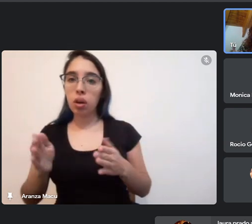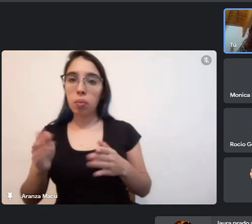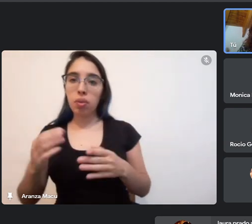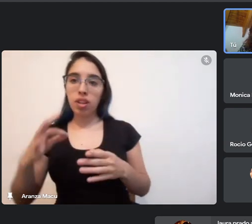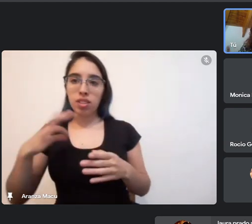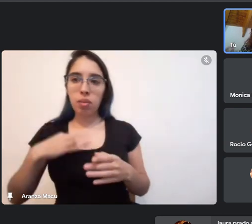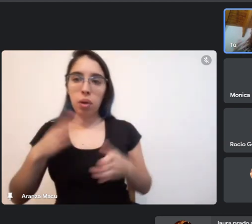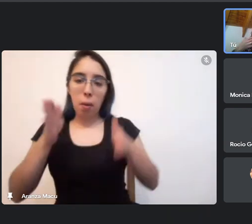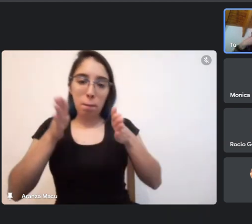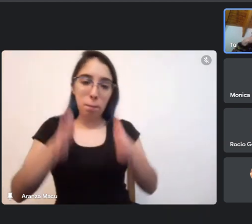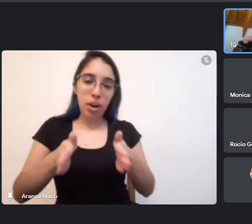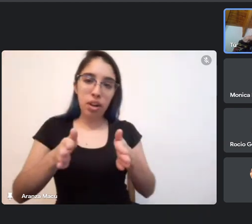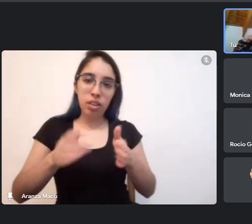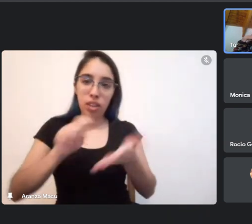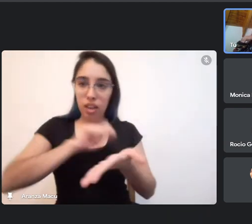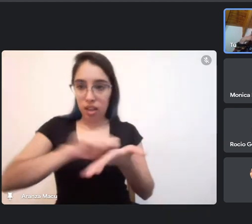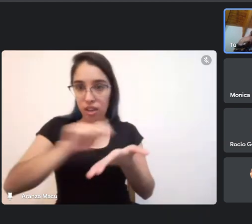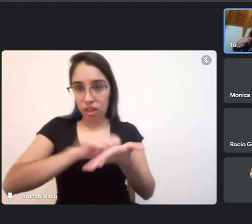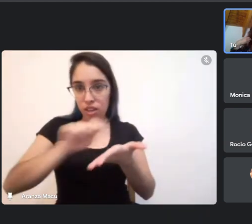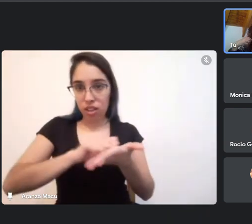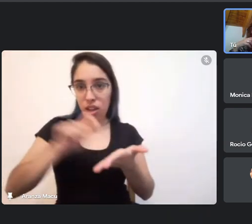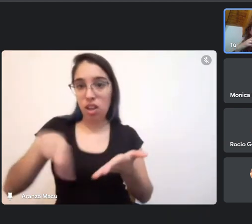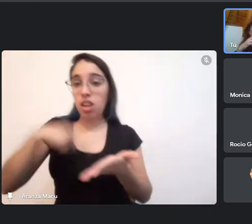cómo argumentan.